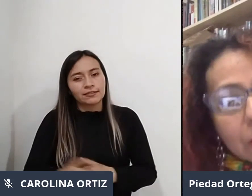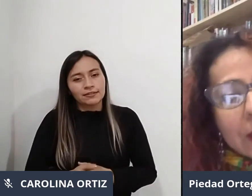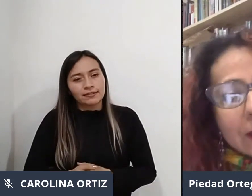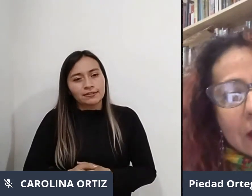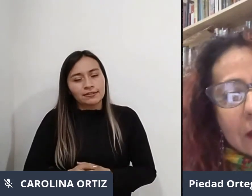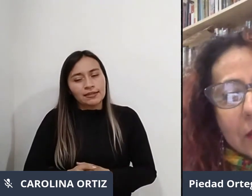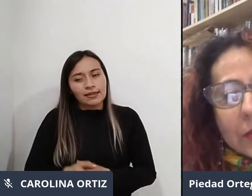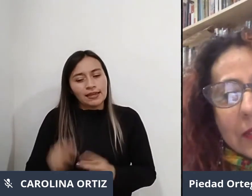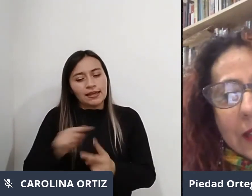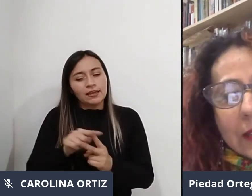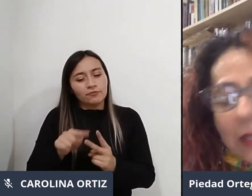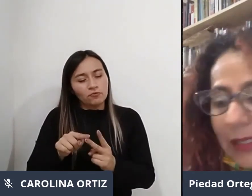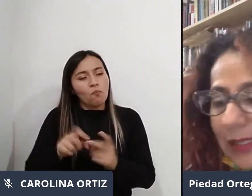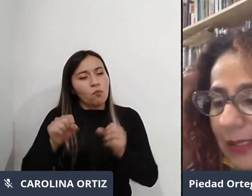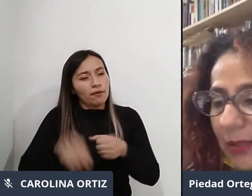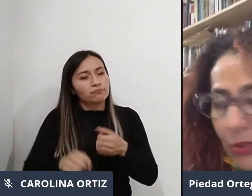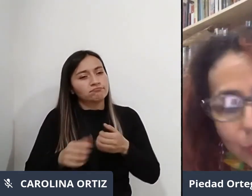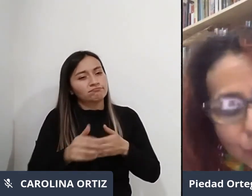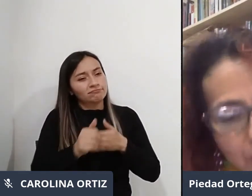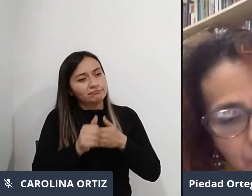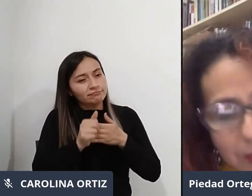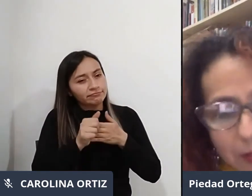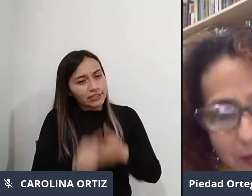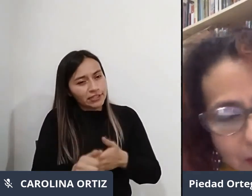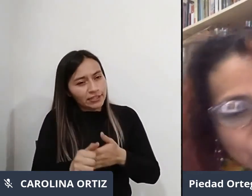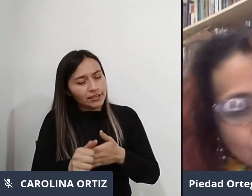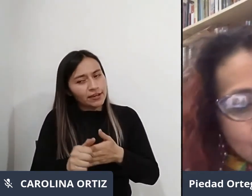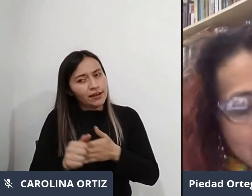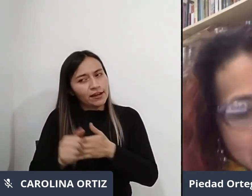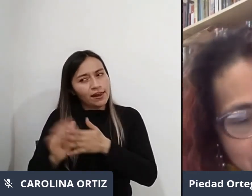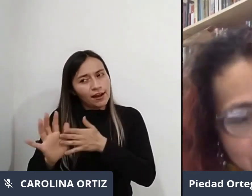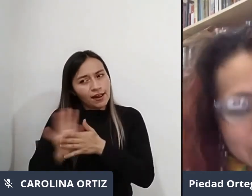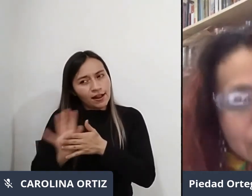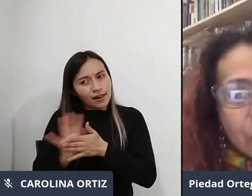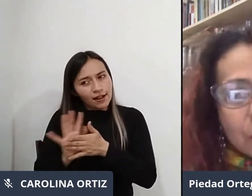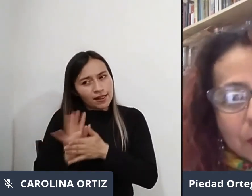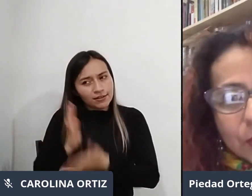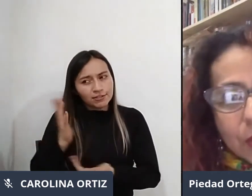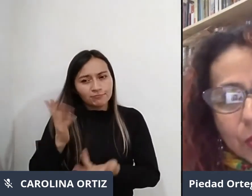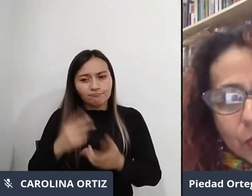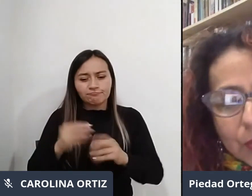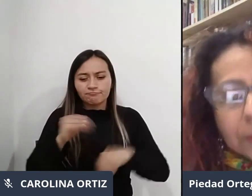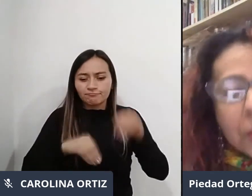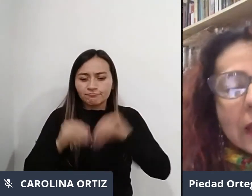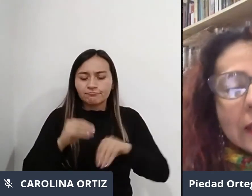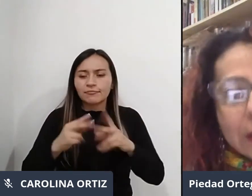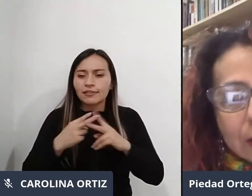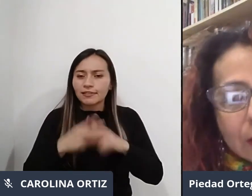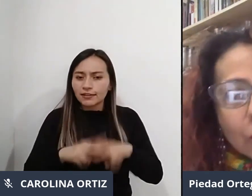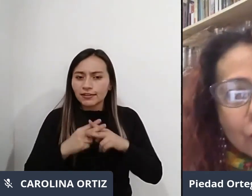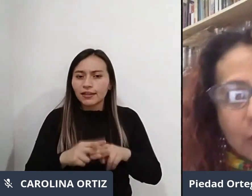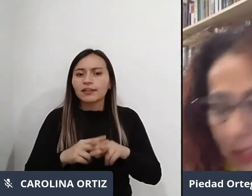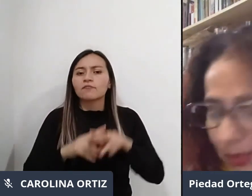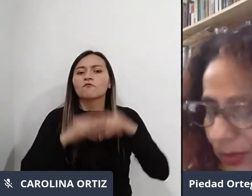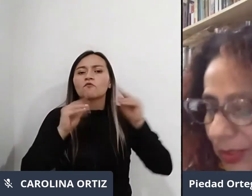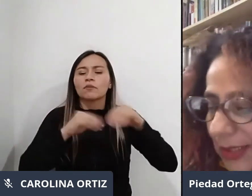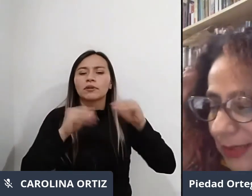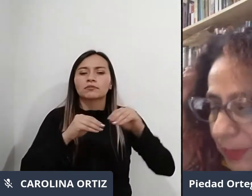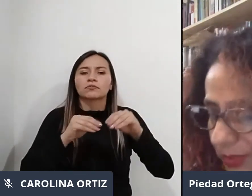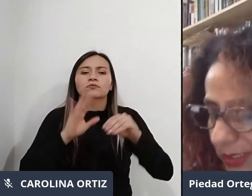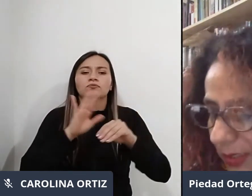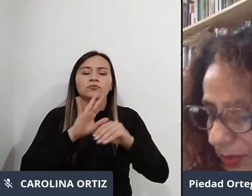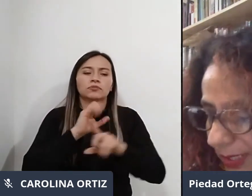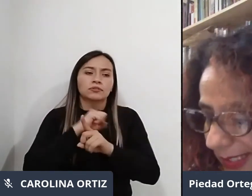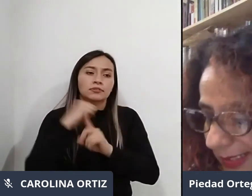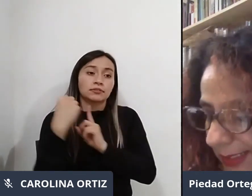den orientaciones, que construyamos, insisto, unos talleres de formación psicosocial, porque sí, lo considero de